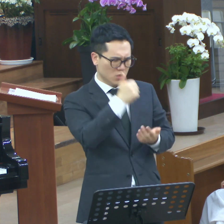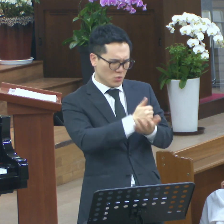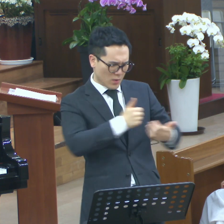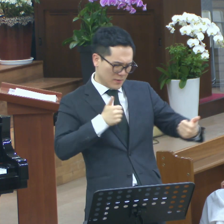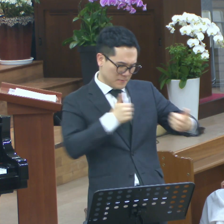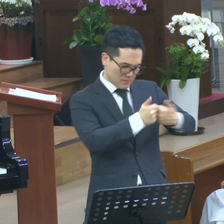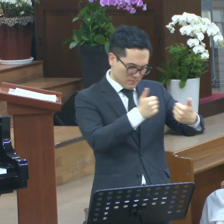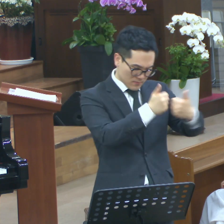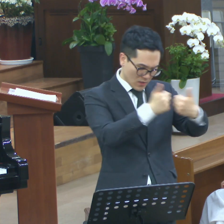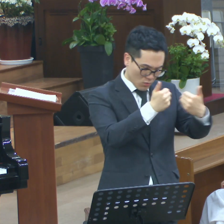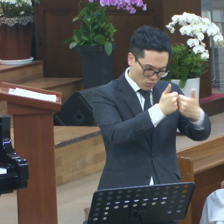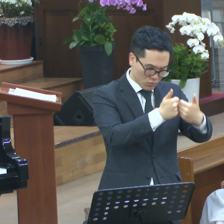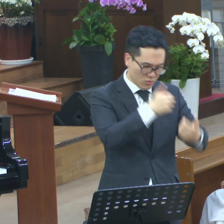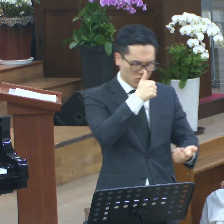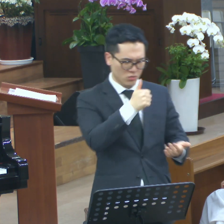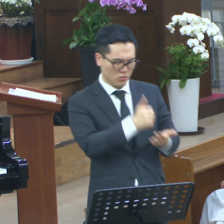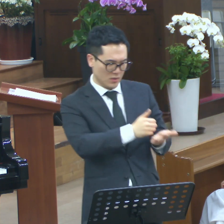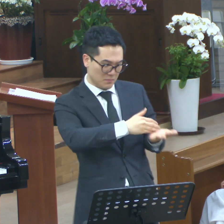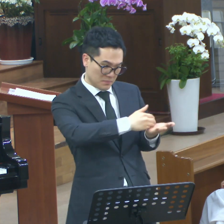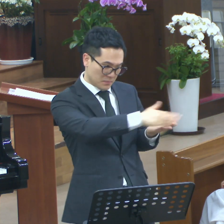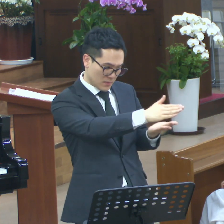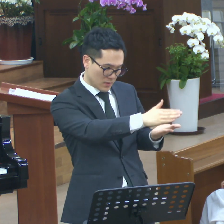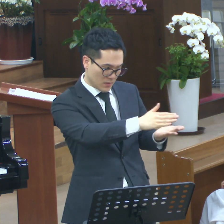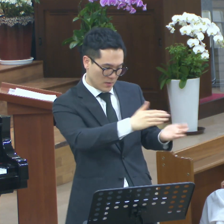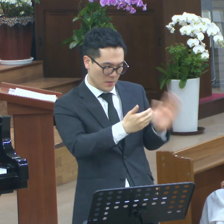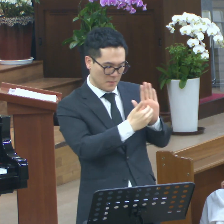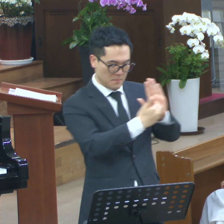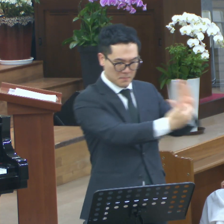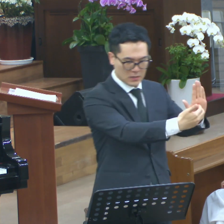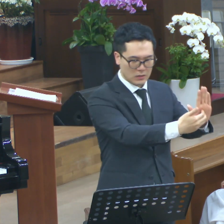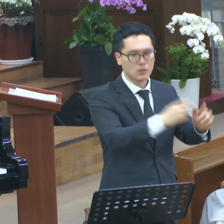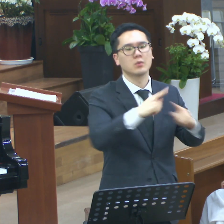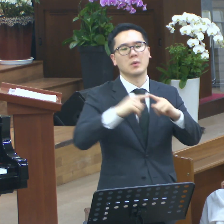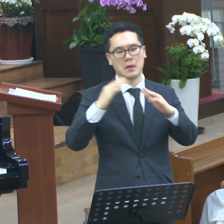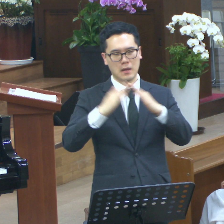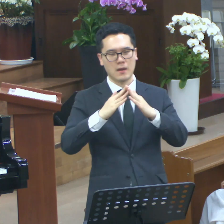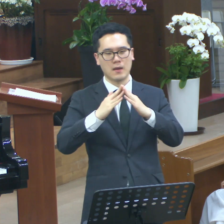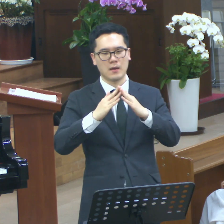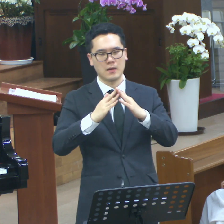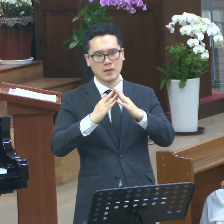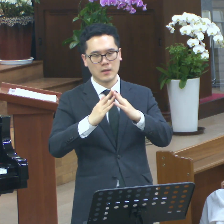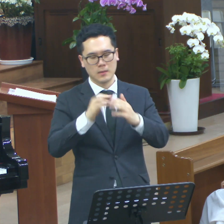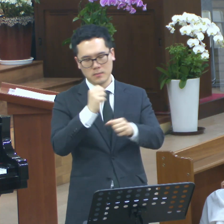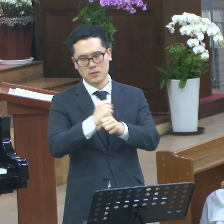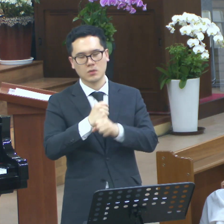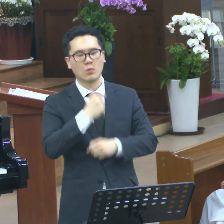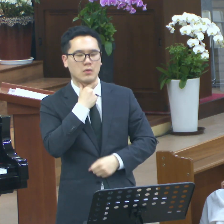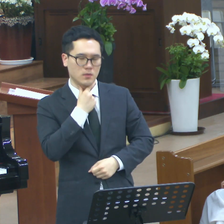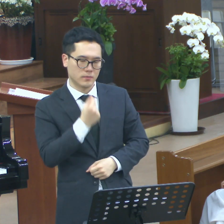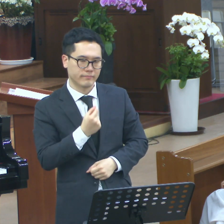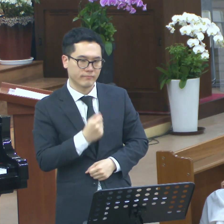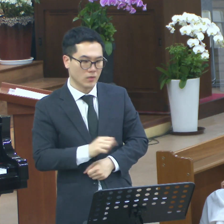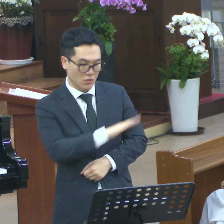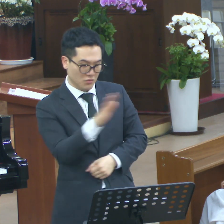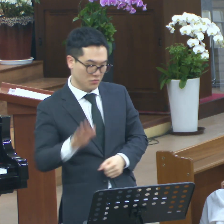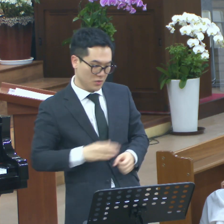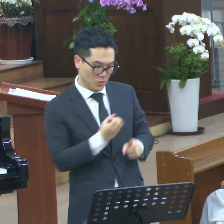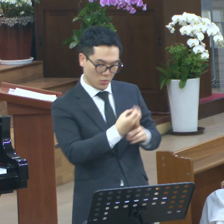교회를 하나님이 원하신다는 거예요. 우리도 교인들이 많기 때문에 이런저런 삶을 살다가 교회에 오시기 때문에